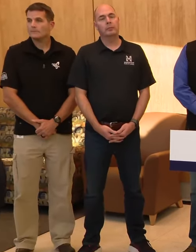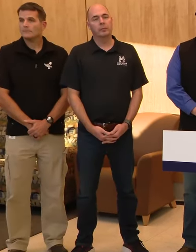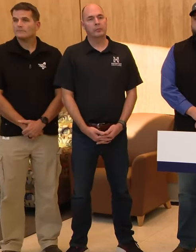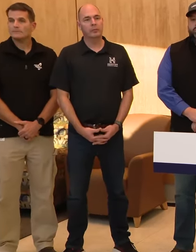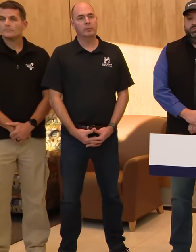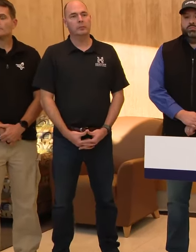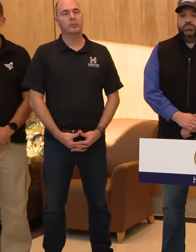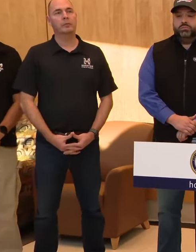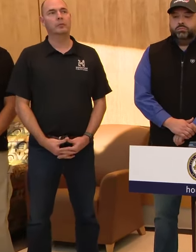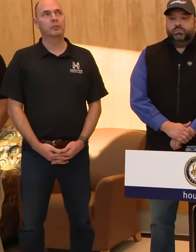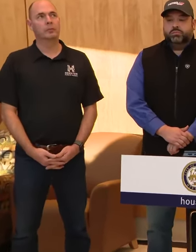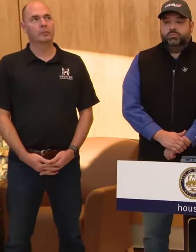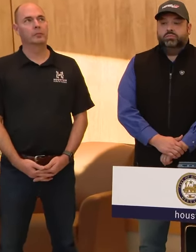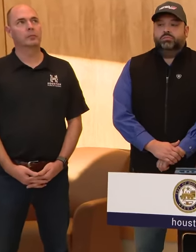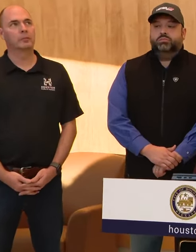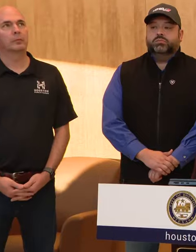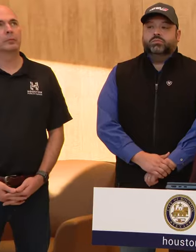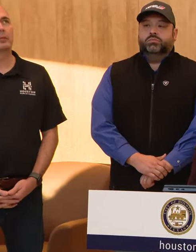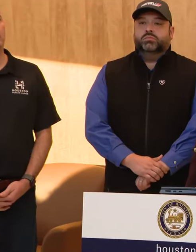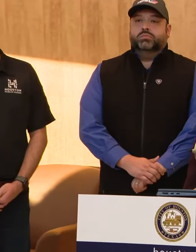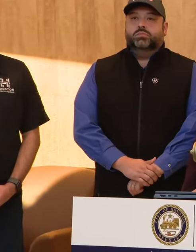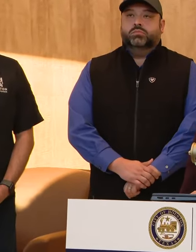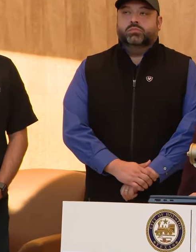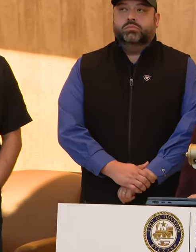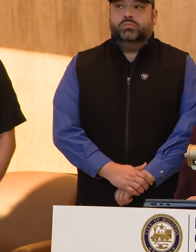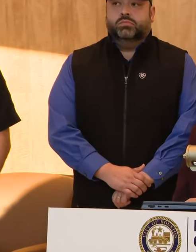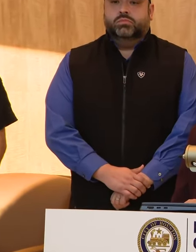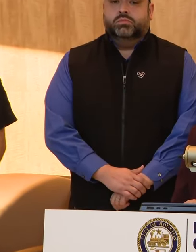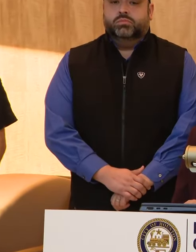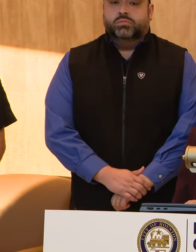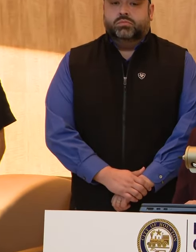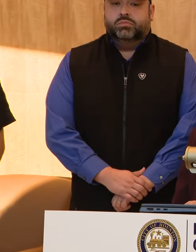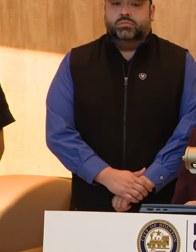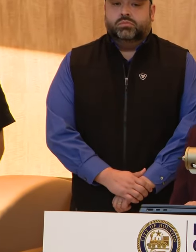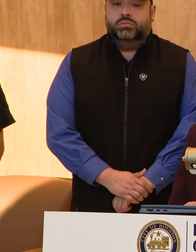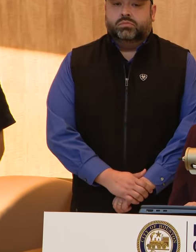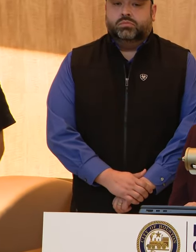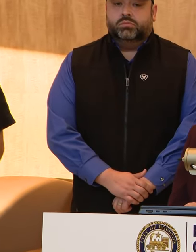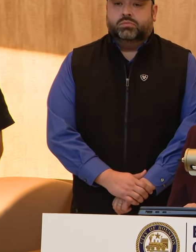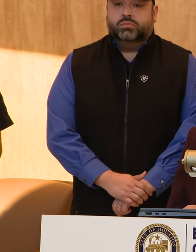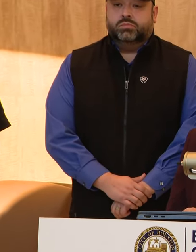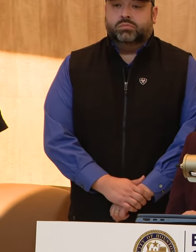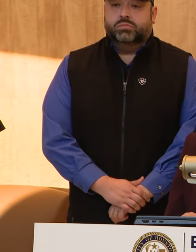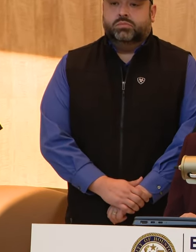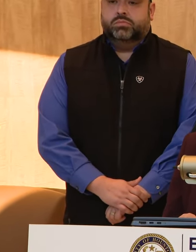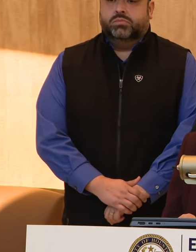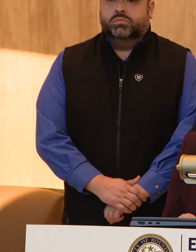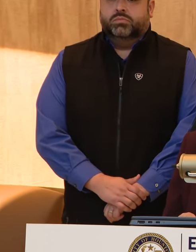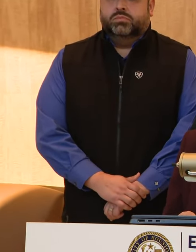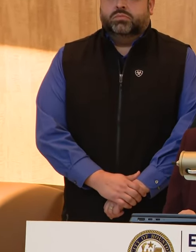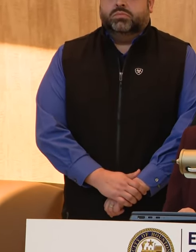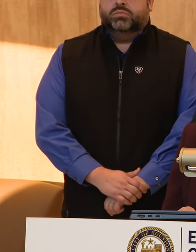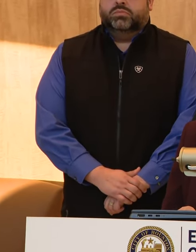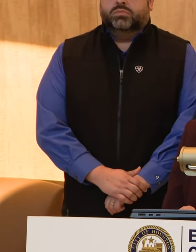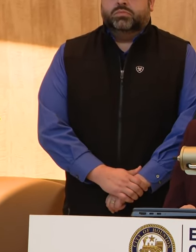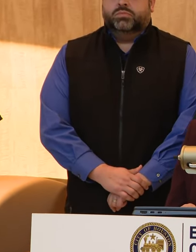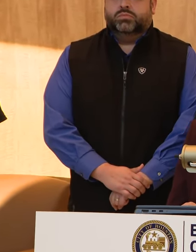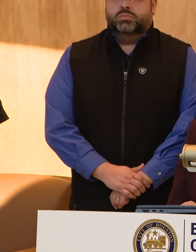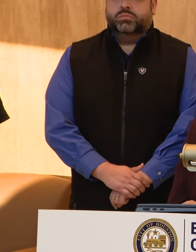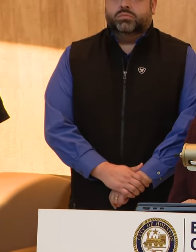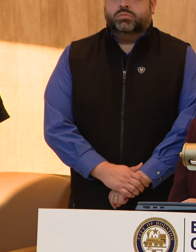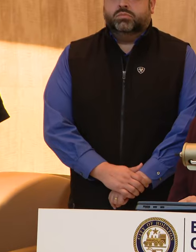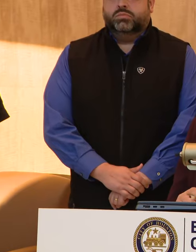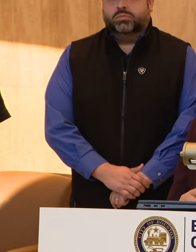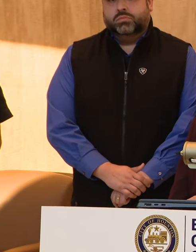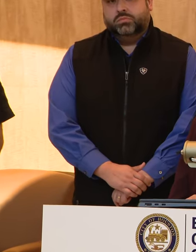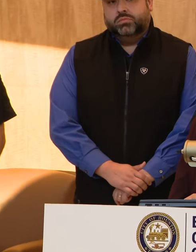el alcalde y todos los directores atrás de mí están aquí para agradecer al público por escuchar nuestras advertencias. El hecho